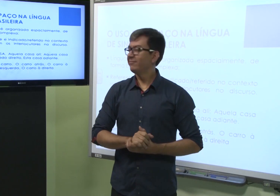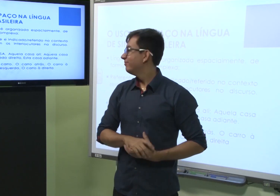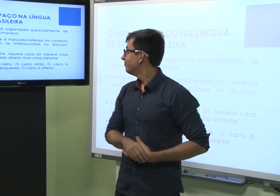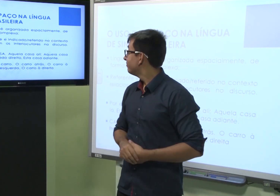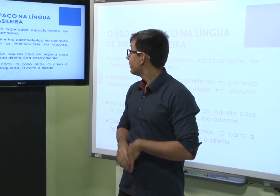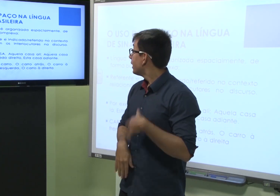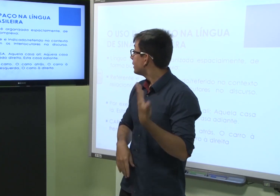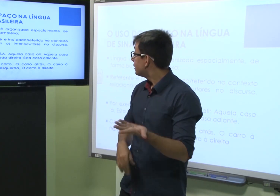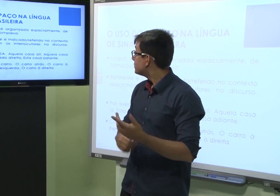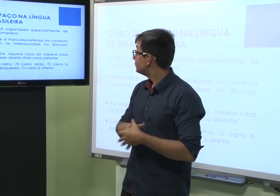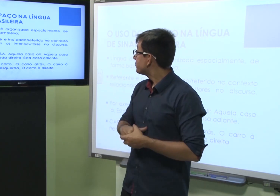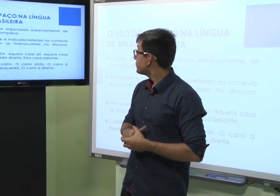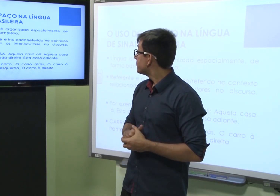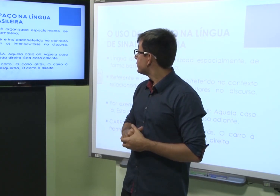tempo.